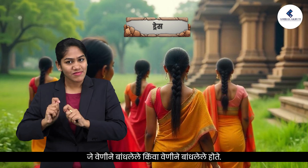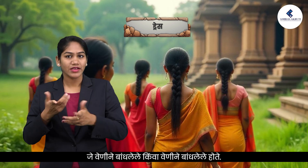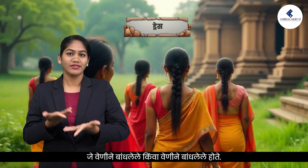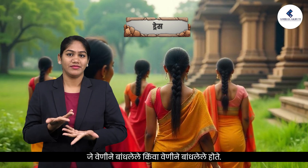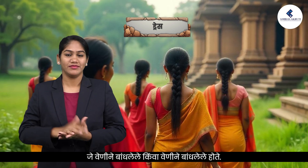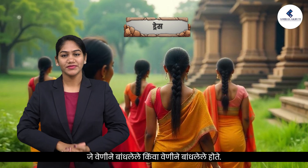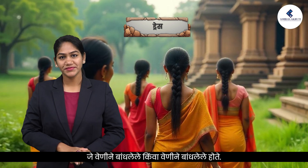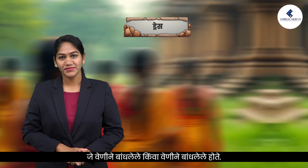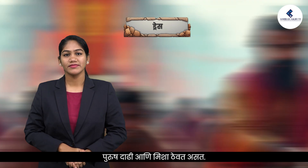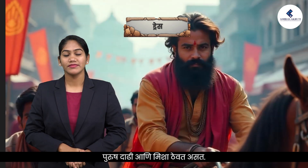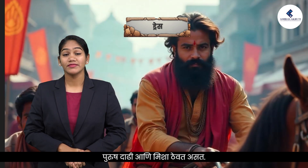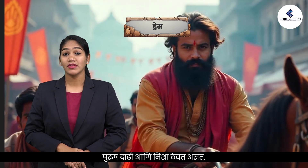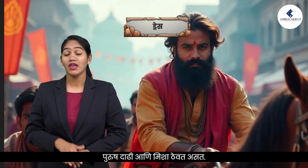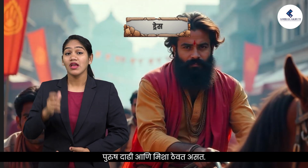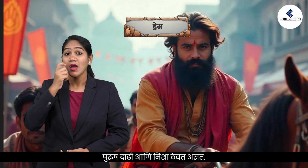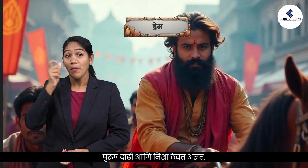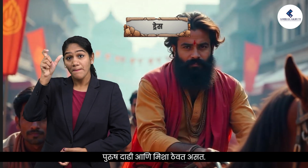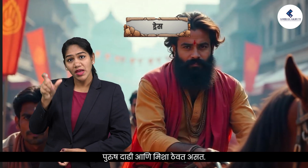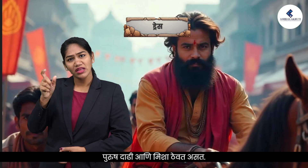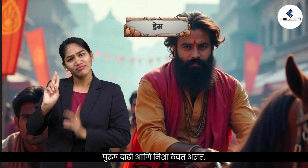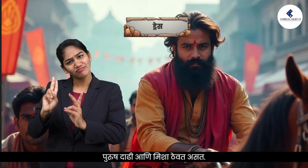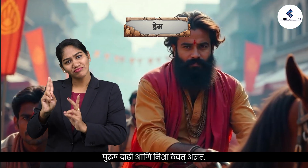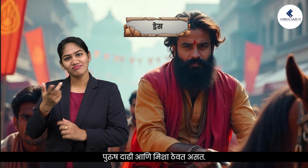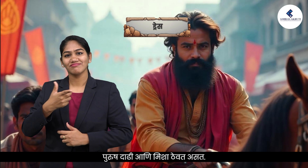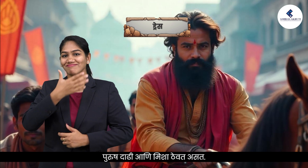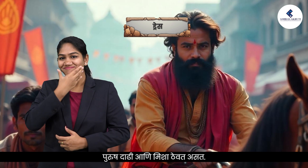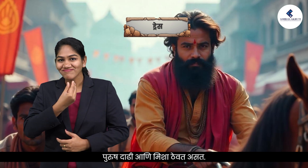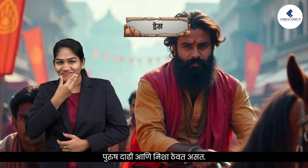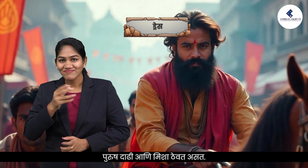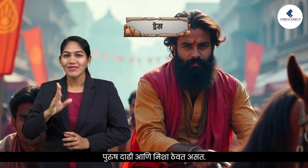बांधलेले होते. पुरुष दाढी किंवा मिशा ठेवत असत.